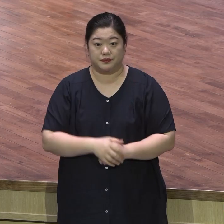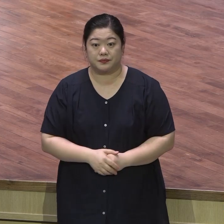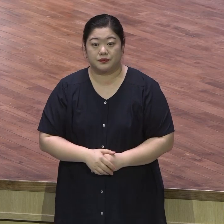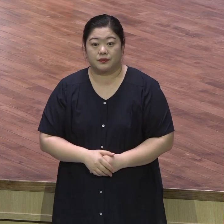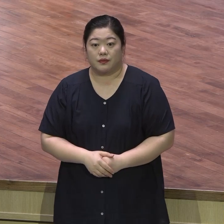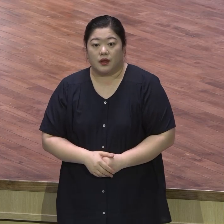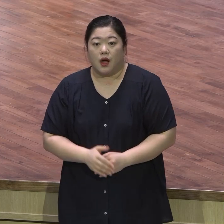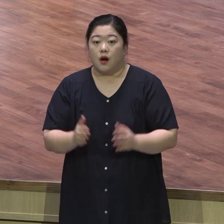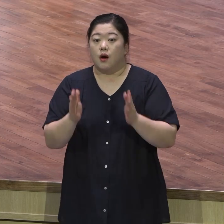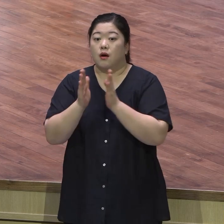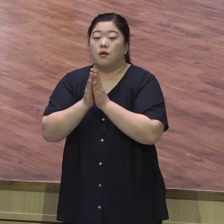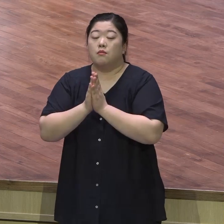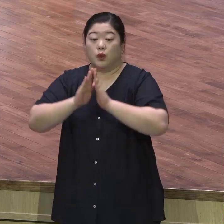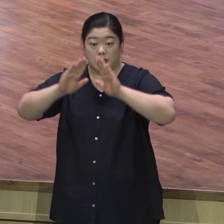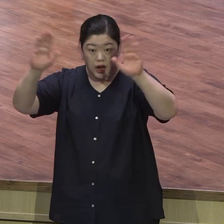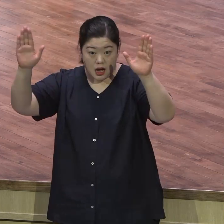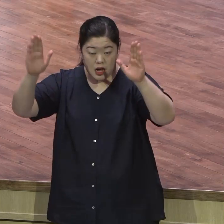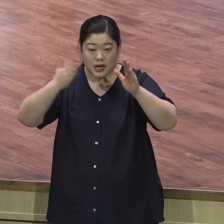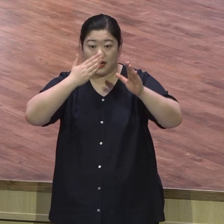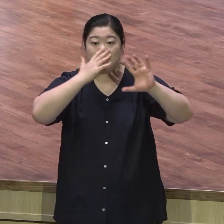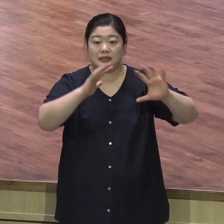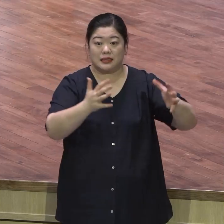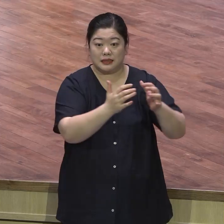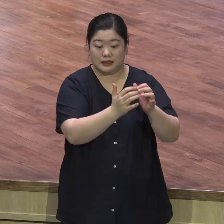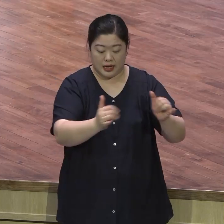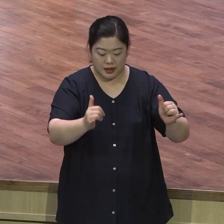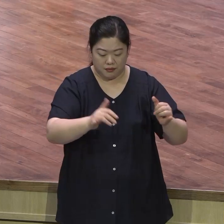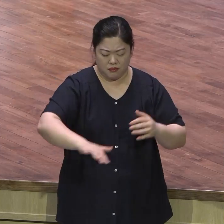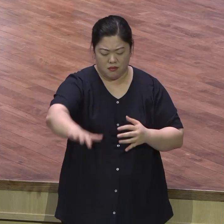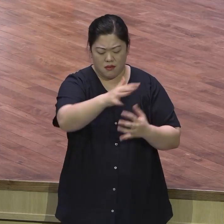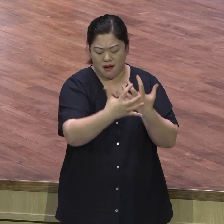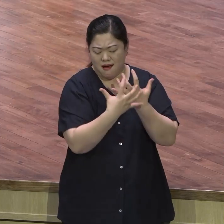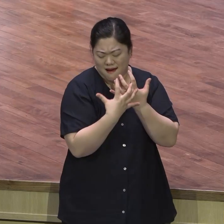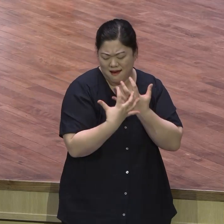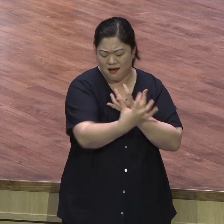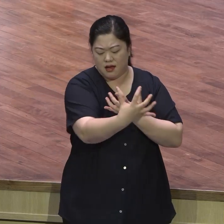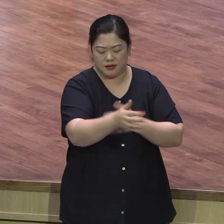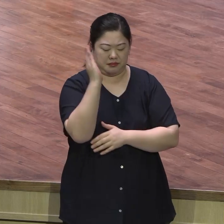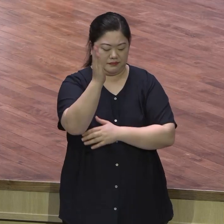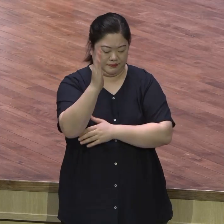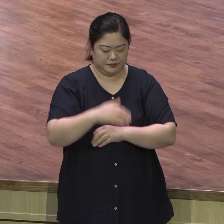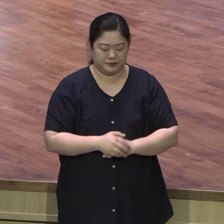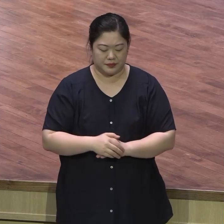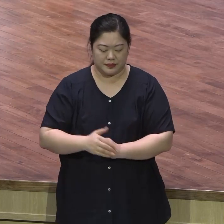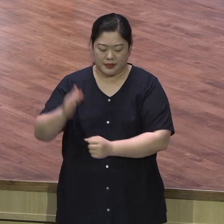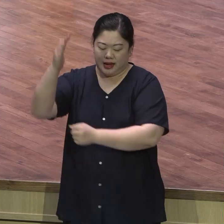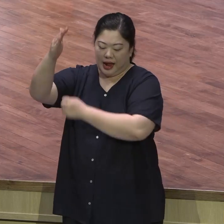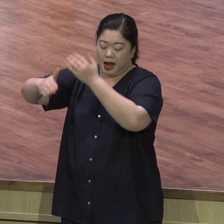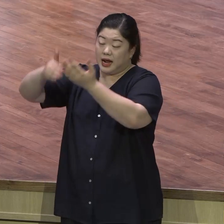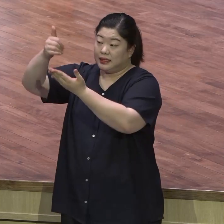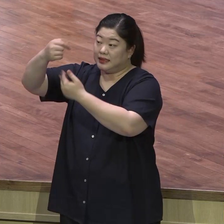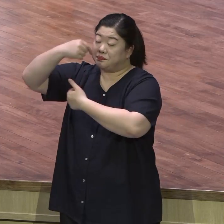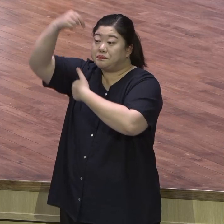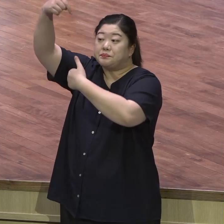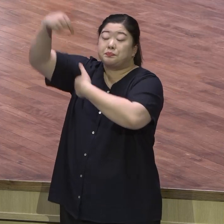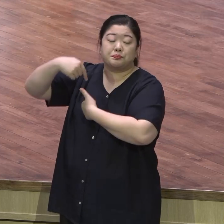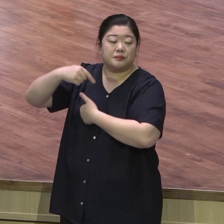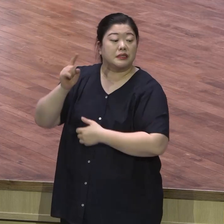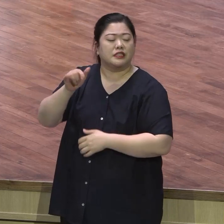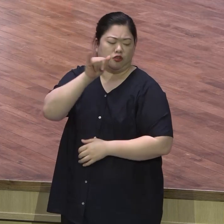모세가 이스라엘 자손의 온 회중에게 말하여 이르되 여호와께서 명령하신 일이